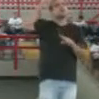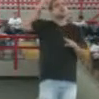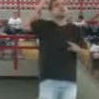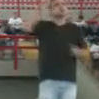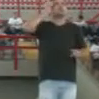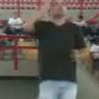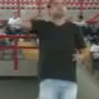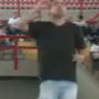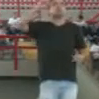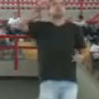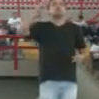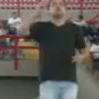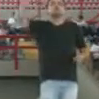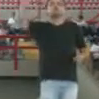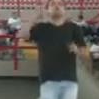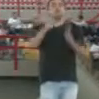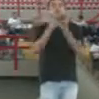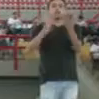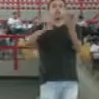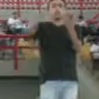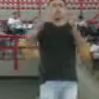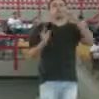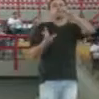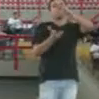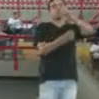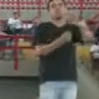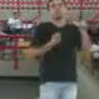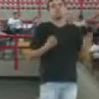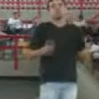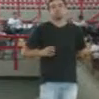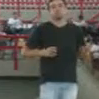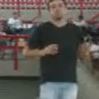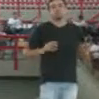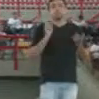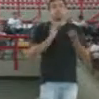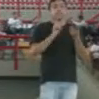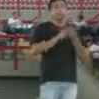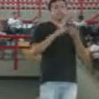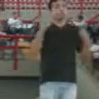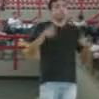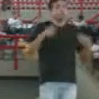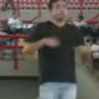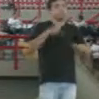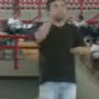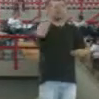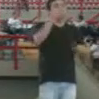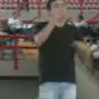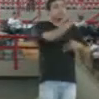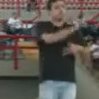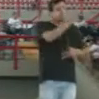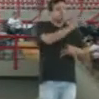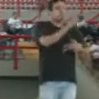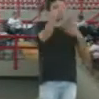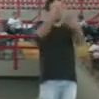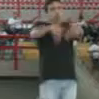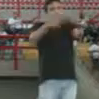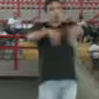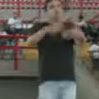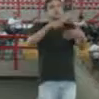se lembram deste livro, que é o maior livro do mundo? Vestibulando tem que ler a Bíblia, porque